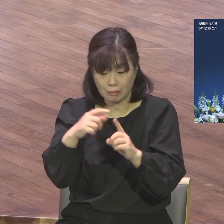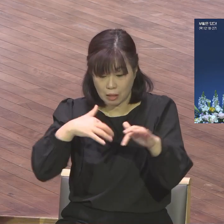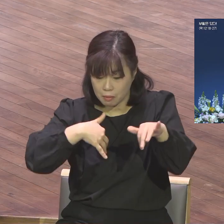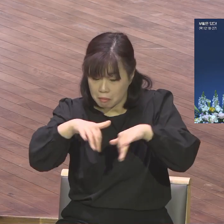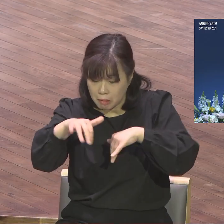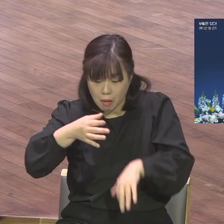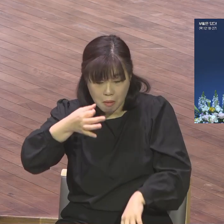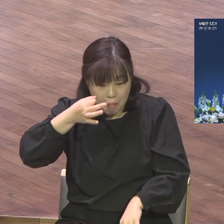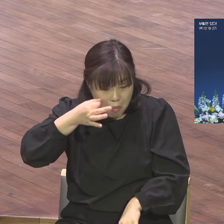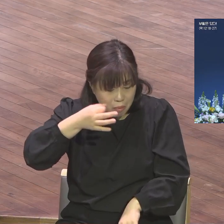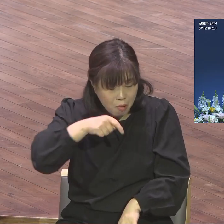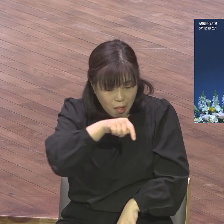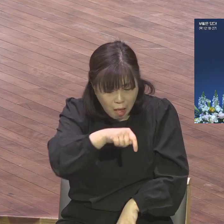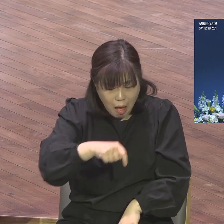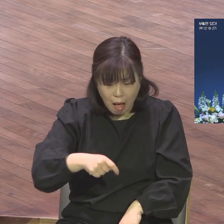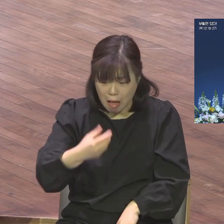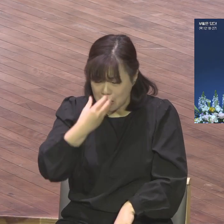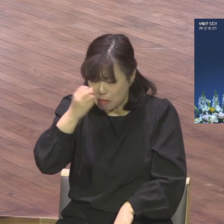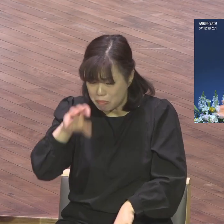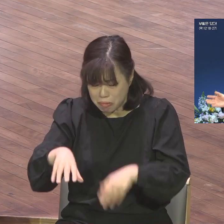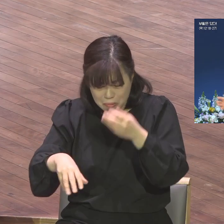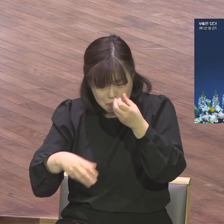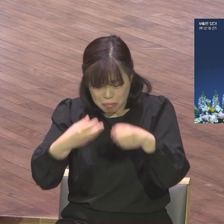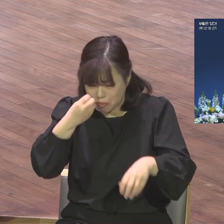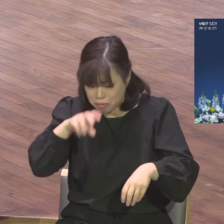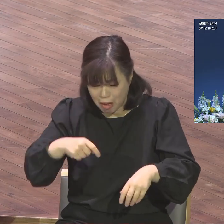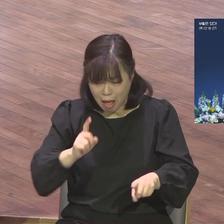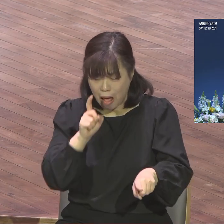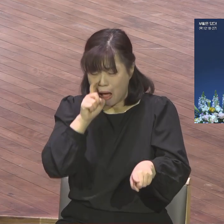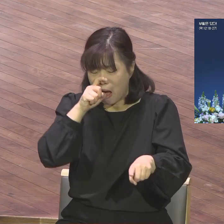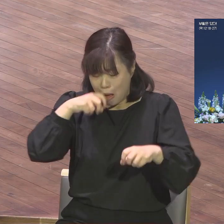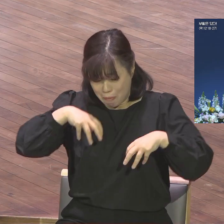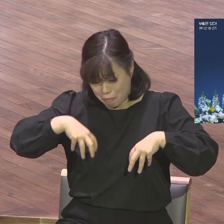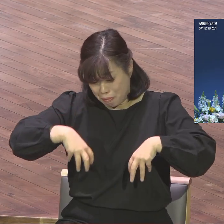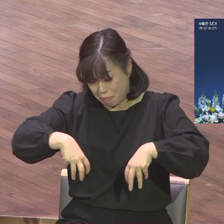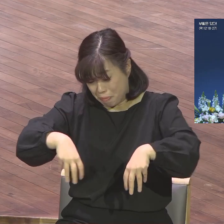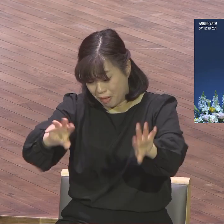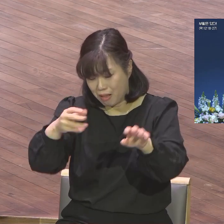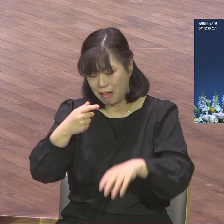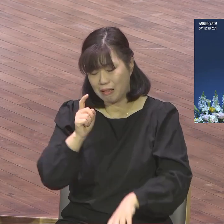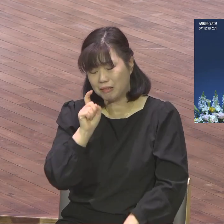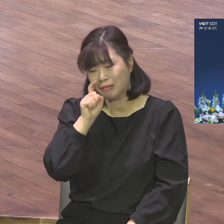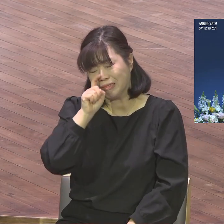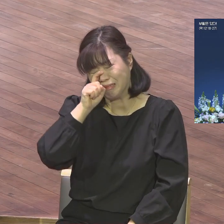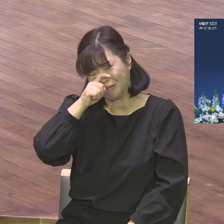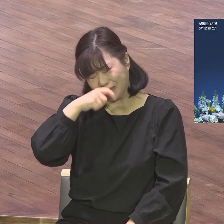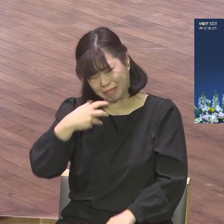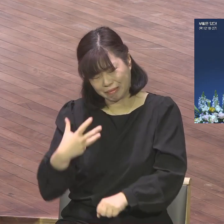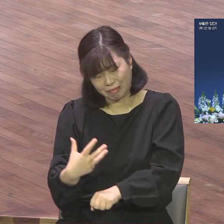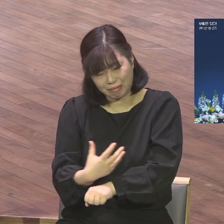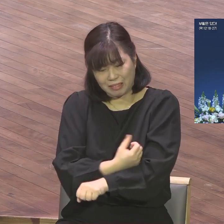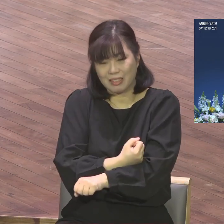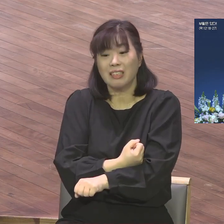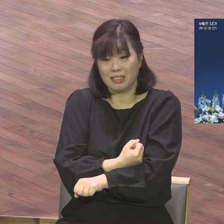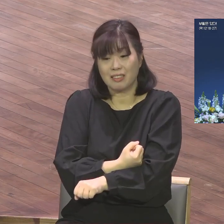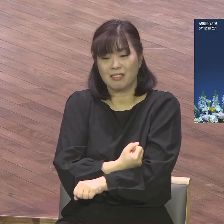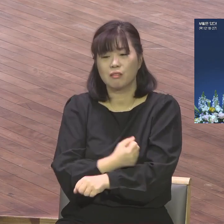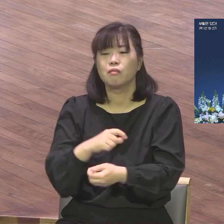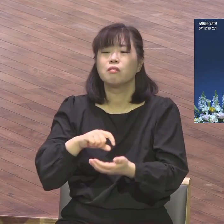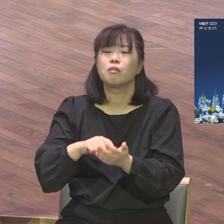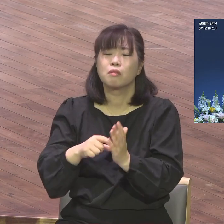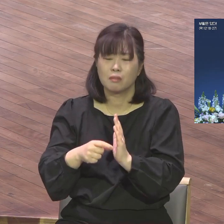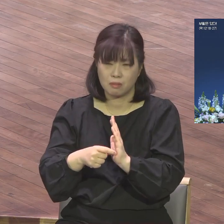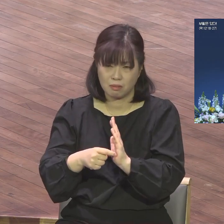그냥 그렇게 될 정도로 아예 쓰레기 치우질 않아요. 그렇게 온 지역이 다 그렇습니다.